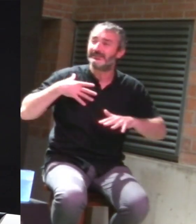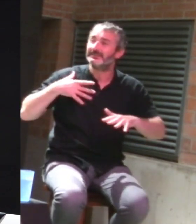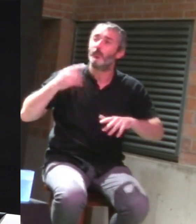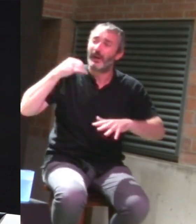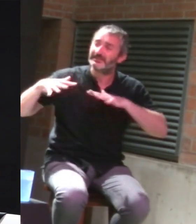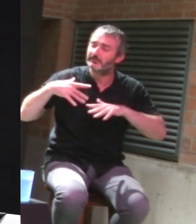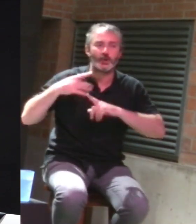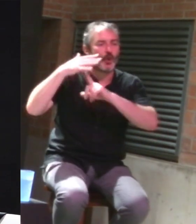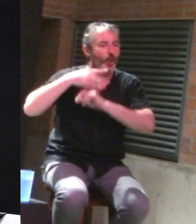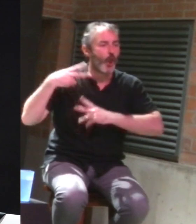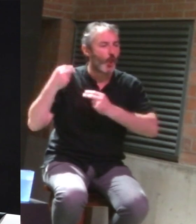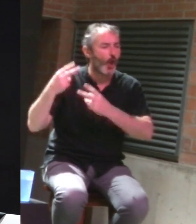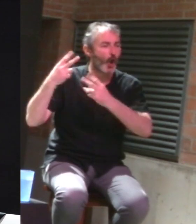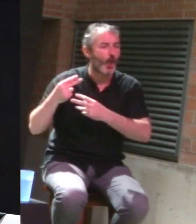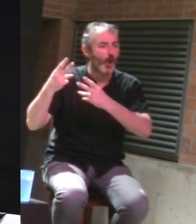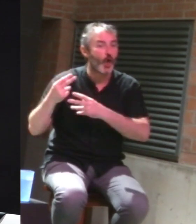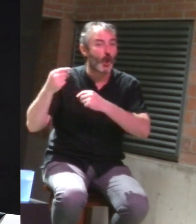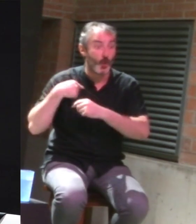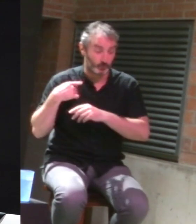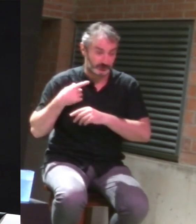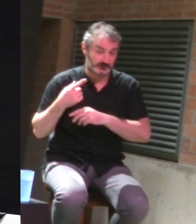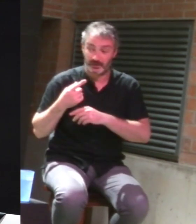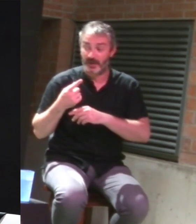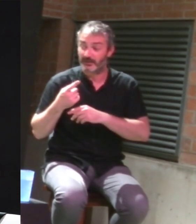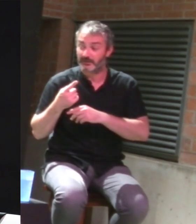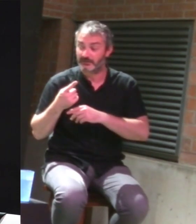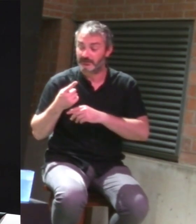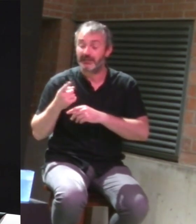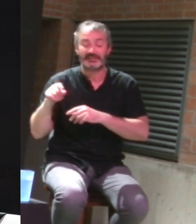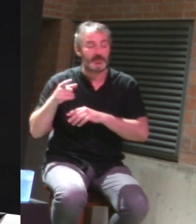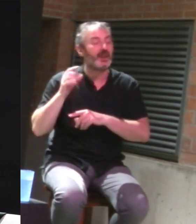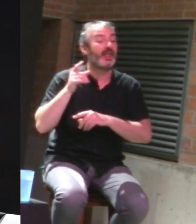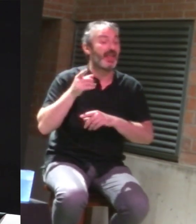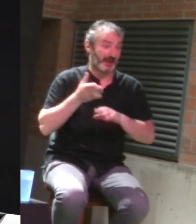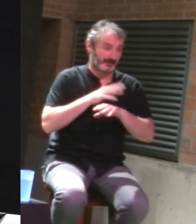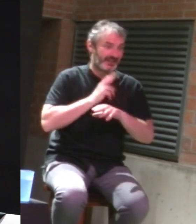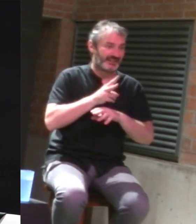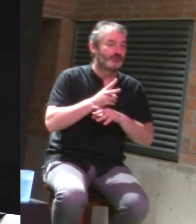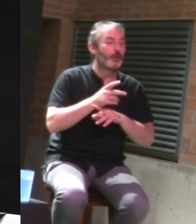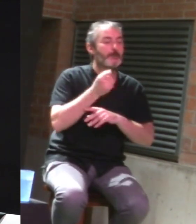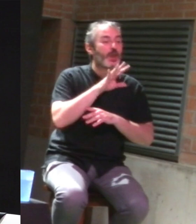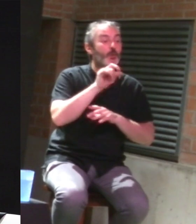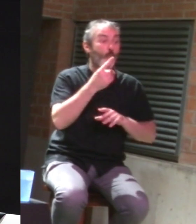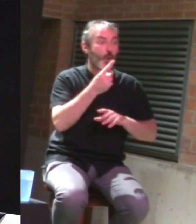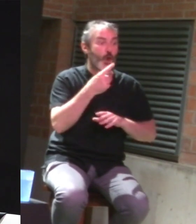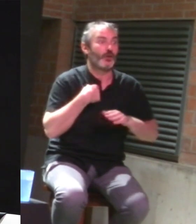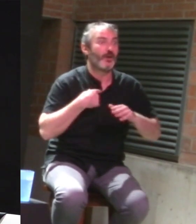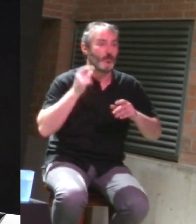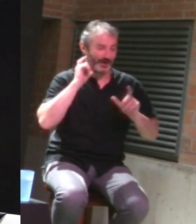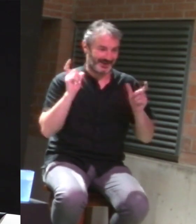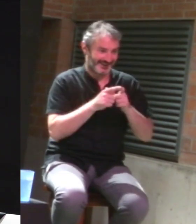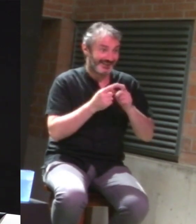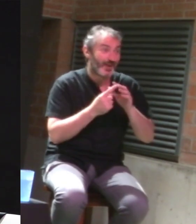poder. Fixeu-vos bé, perquè hi ha l'intent d'autònoma de dones, a la que feia referència ara la Laura, quedarà